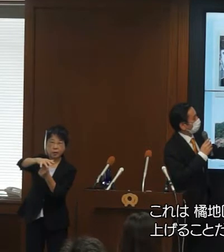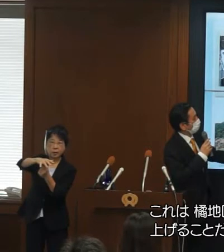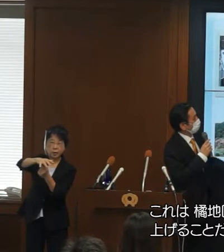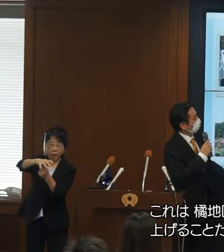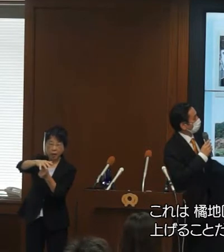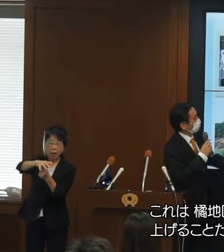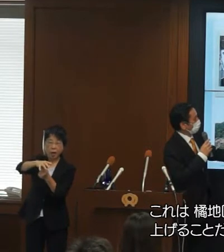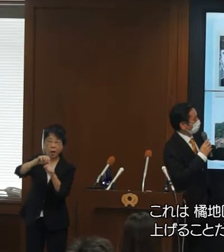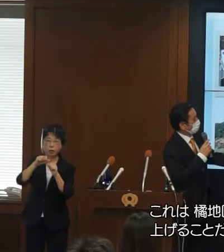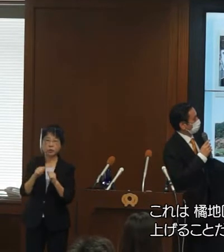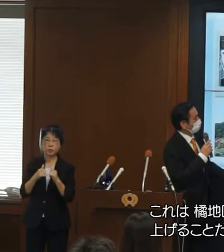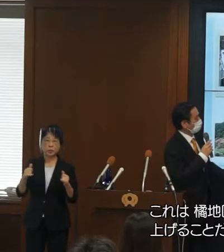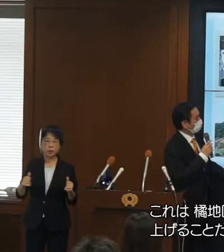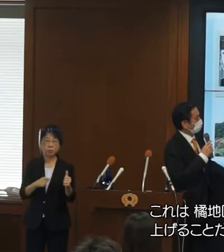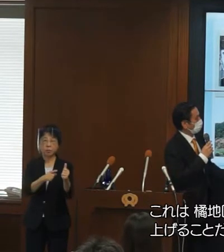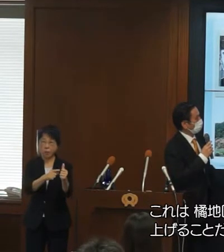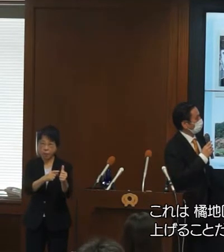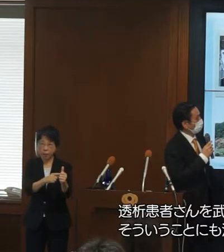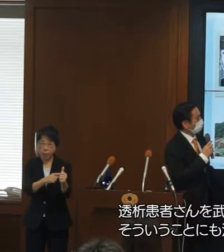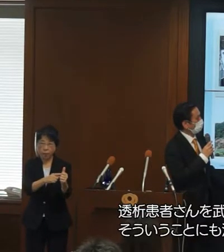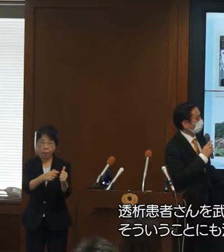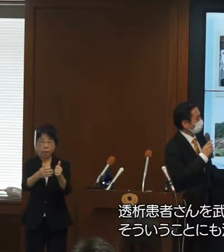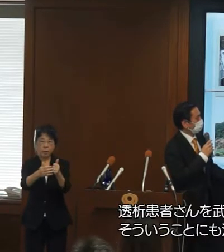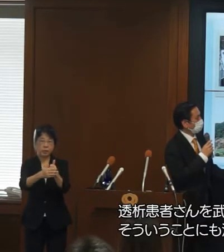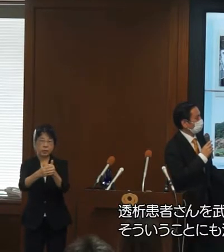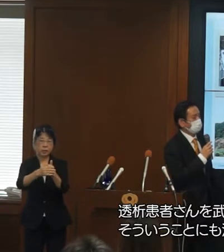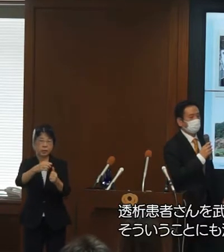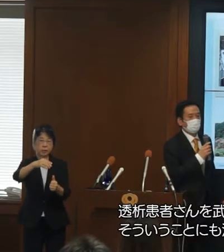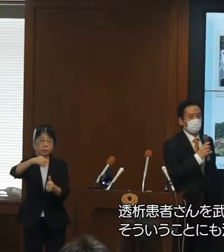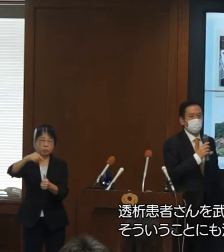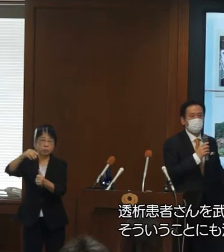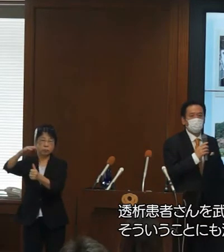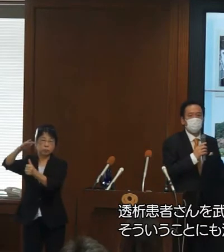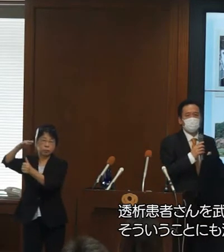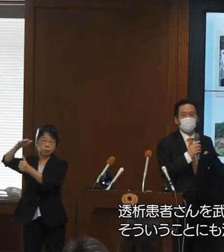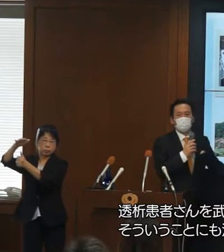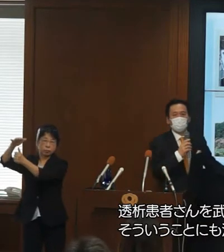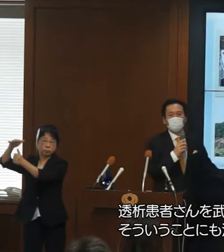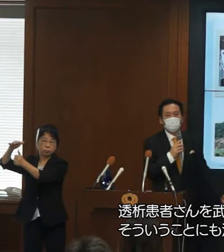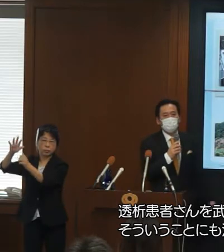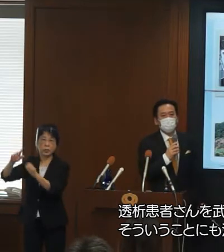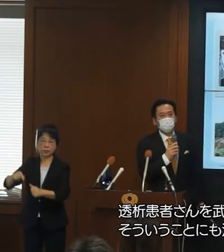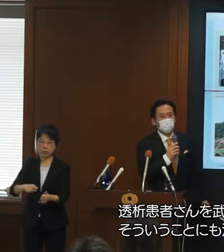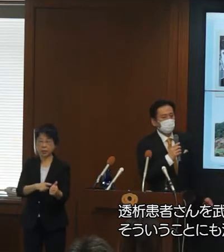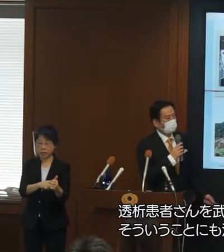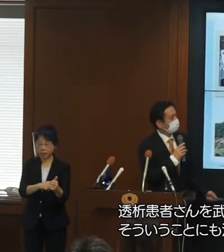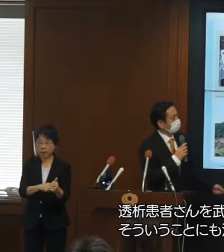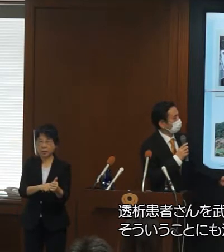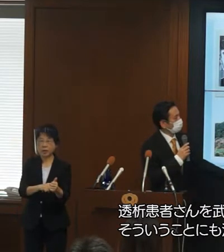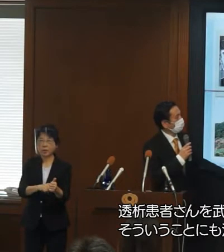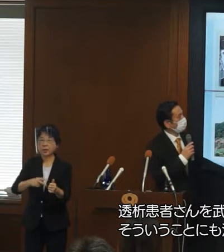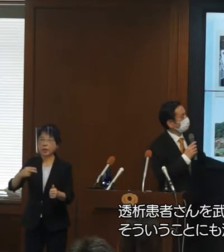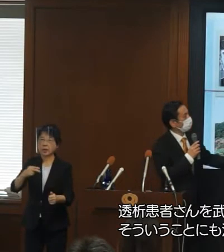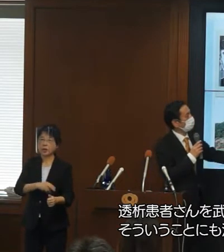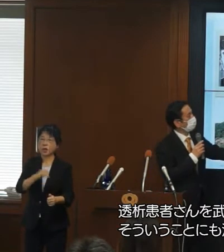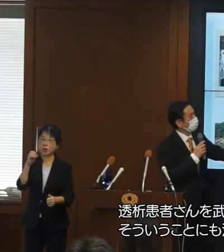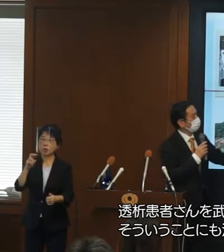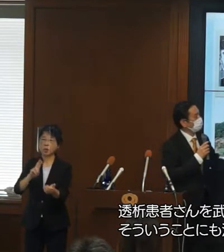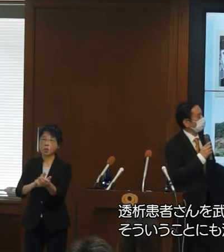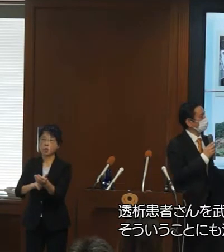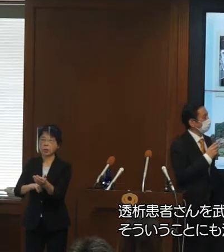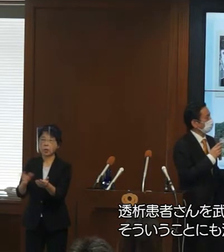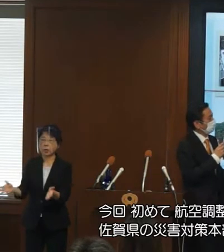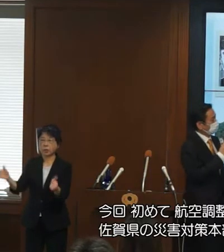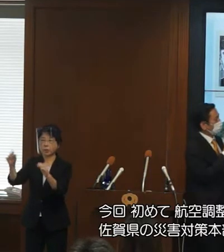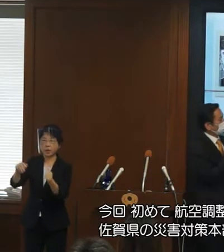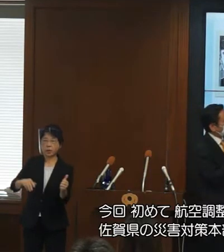ったんですかね、これを上げるということだったりとか、透析患者さんを竹雄の病院に搬送したり、そういうことも活躍